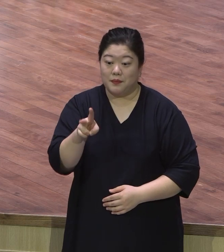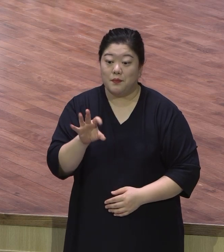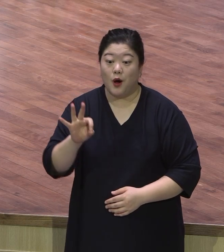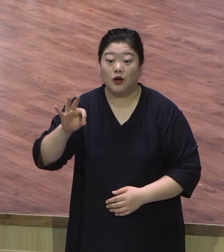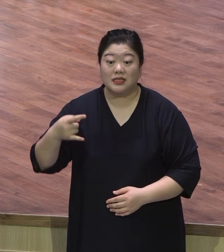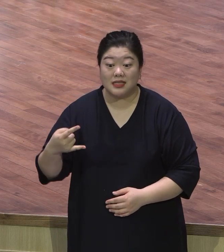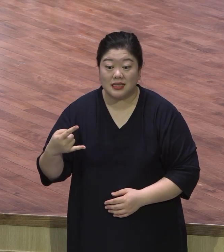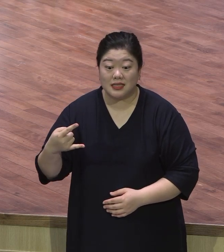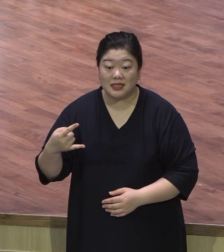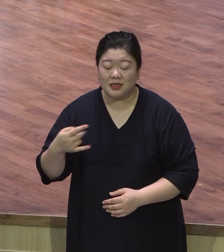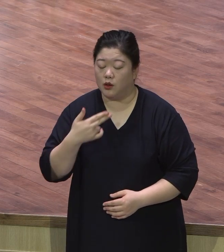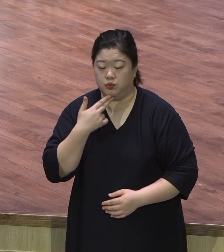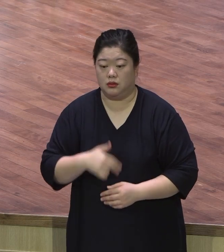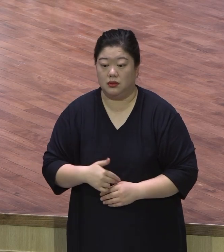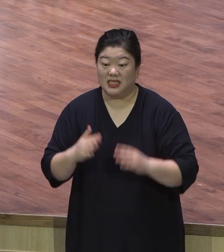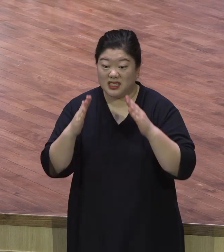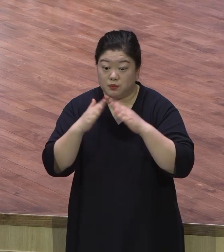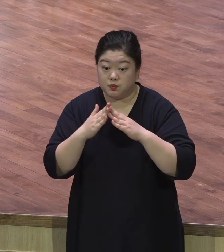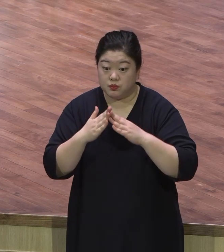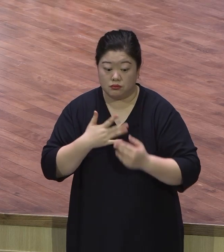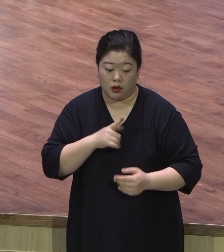제재사랑은 한 개가 없습니다.